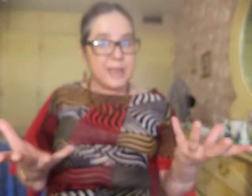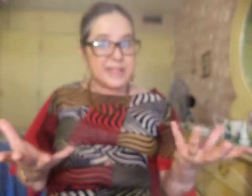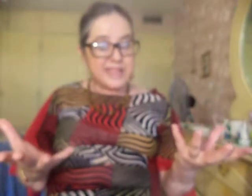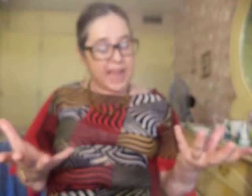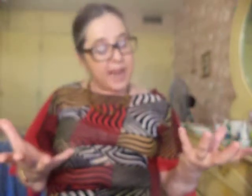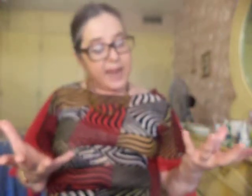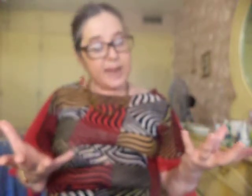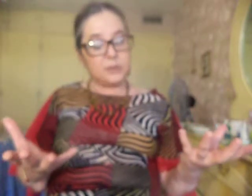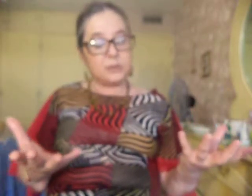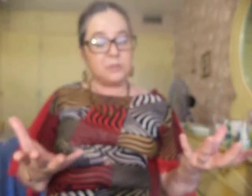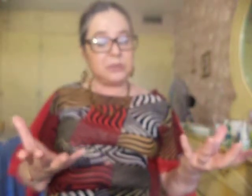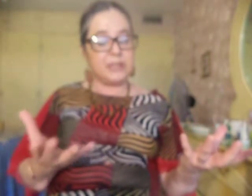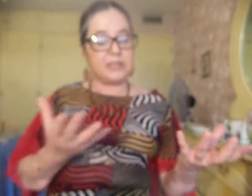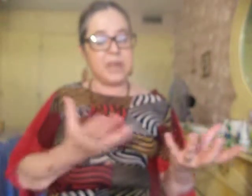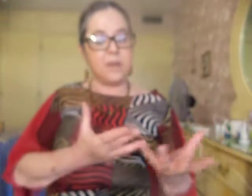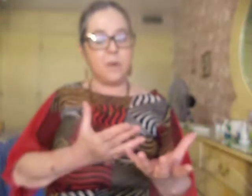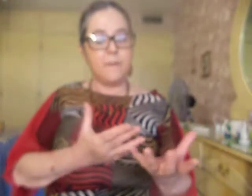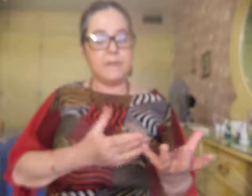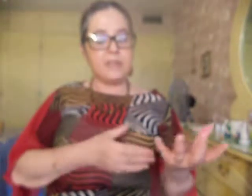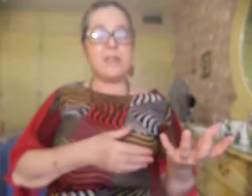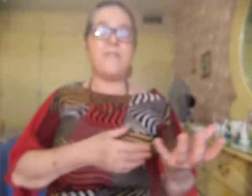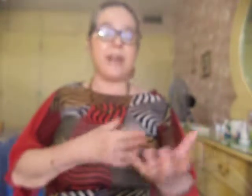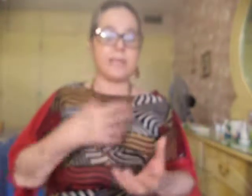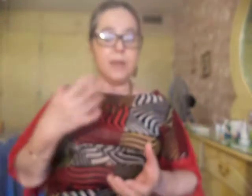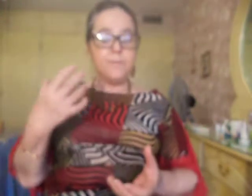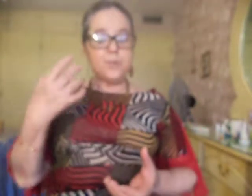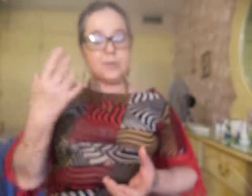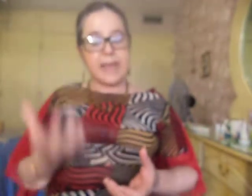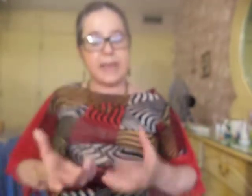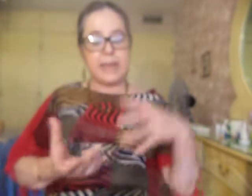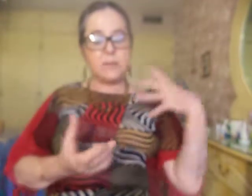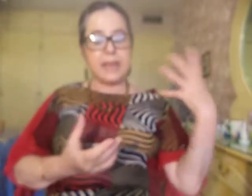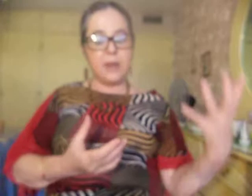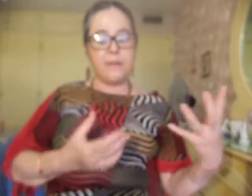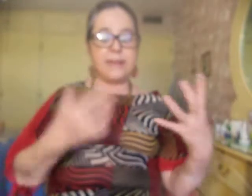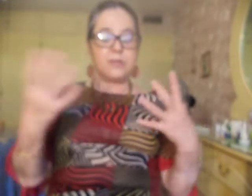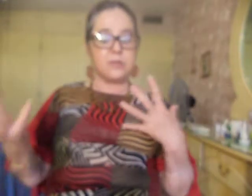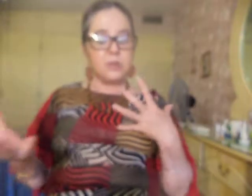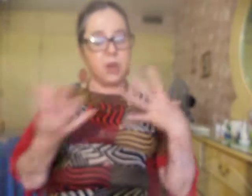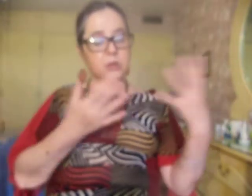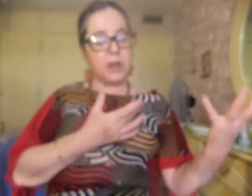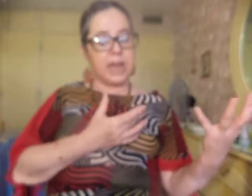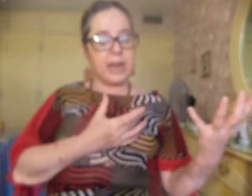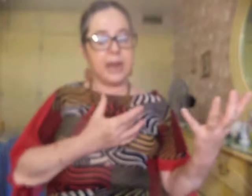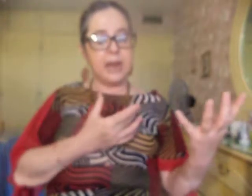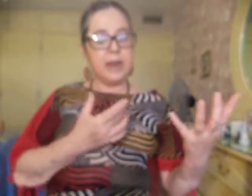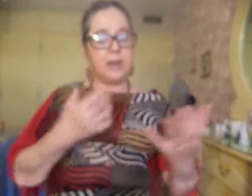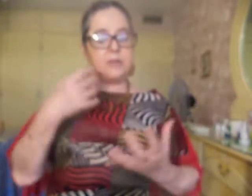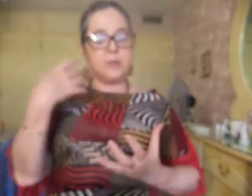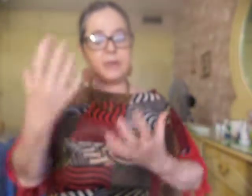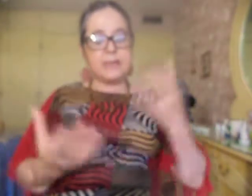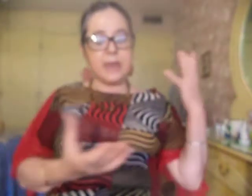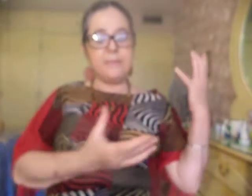vista, eso es muy sencillo. Si te fijas, tu sangre, tu saliva, tu sudor, tu orina, tu excremento,